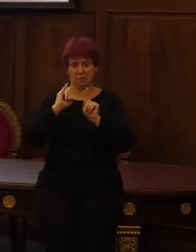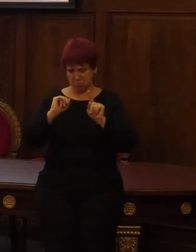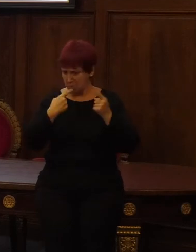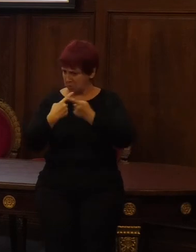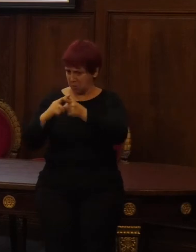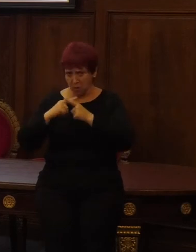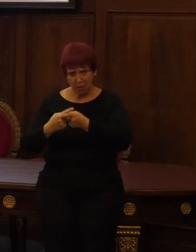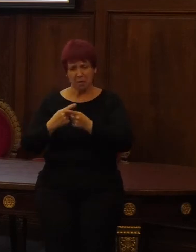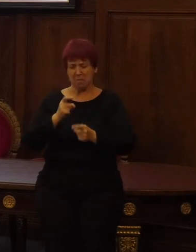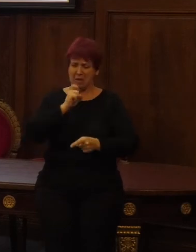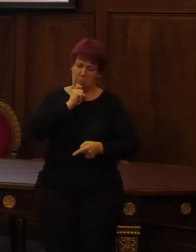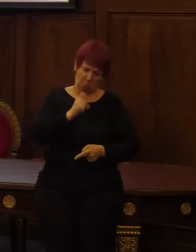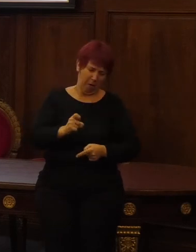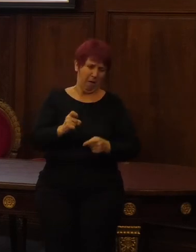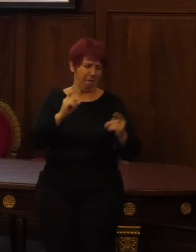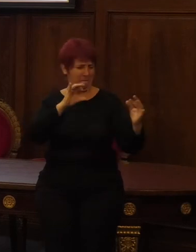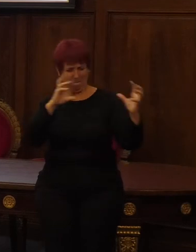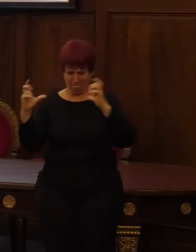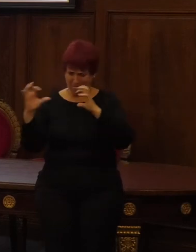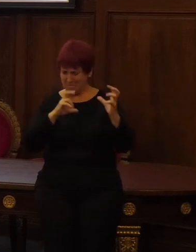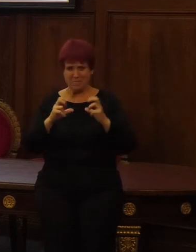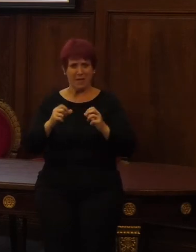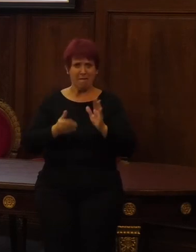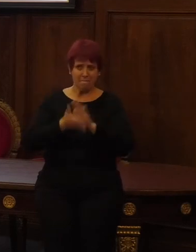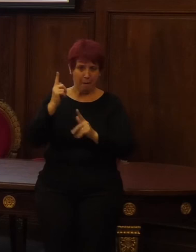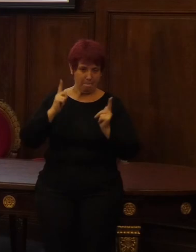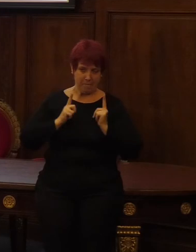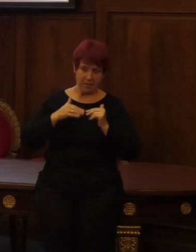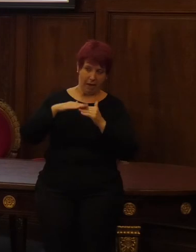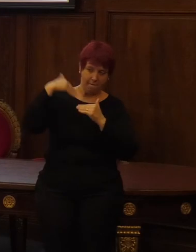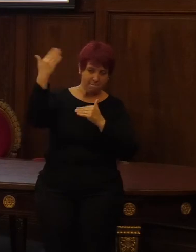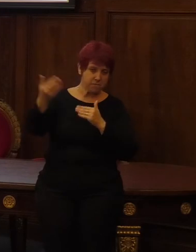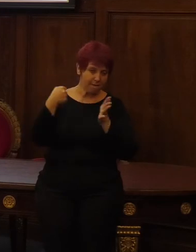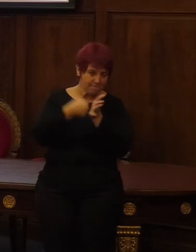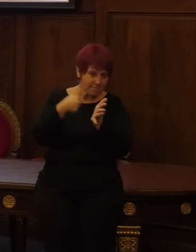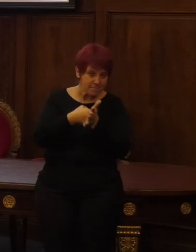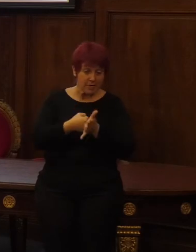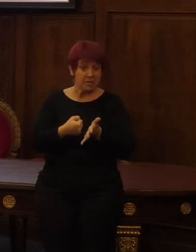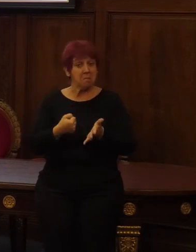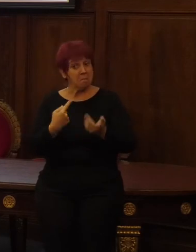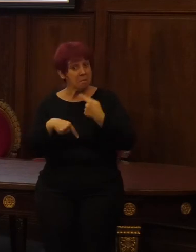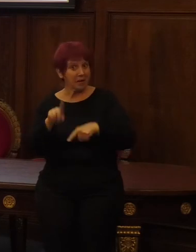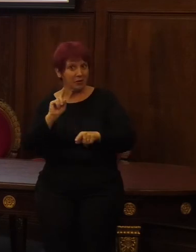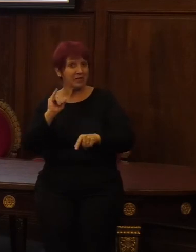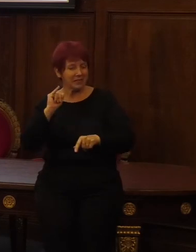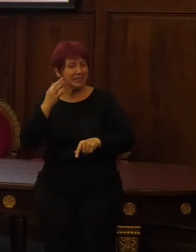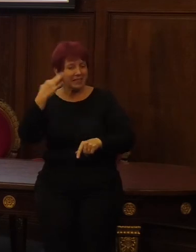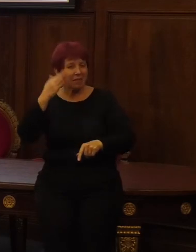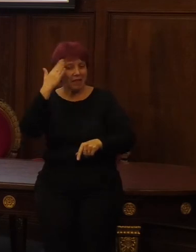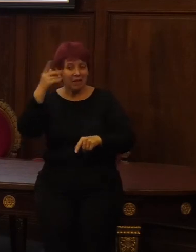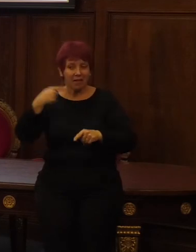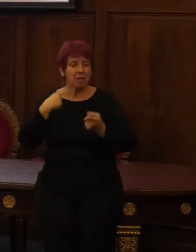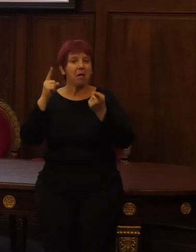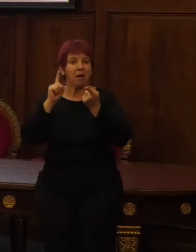Obviamente que discutíamos, nos enojábamos, cortábamos para la salida, pero también aprendíamos que solo